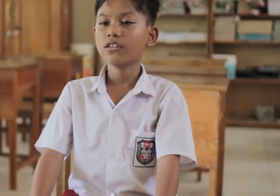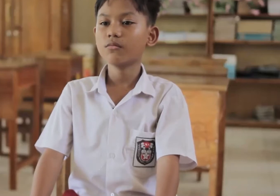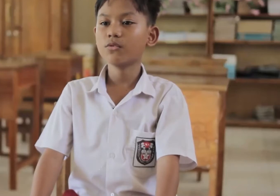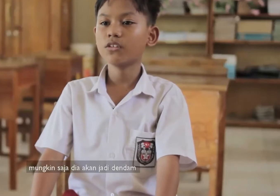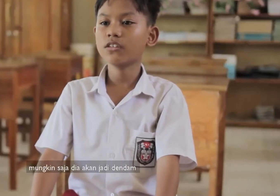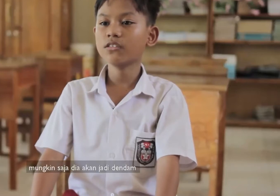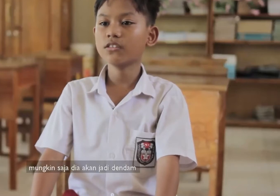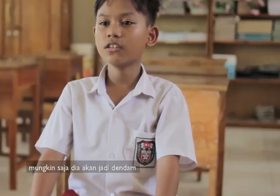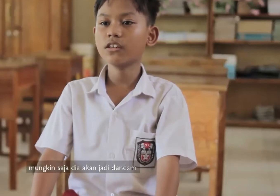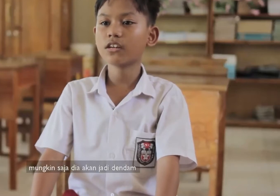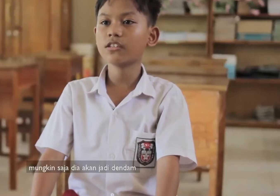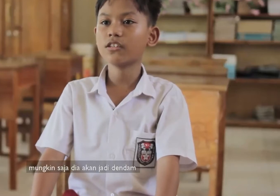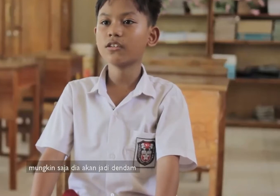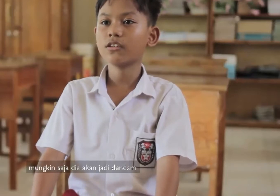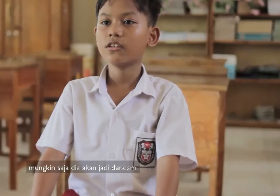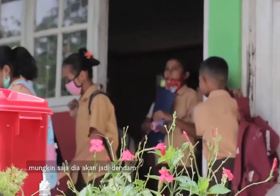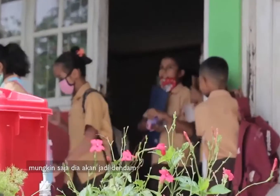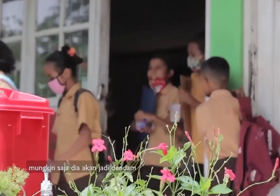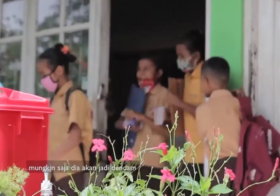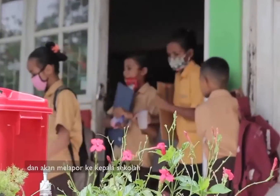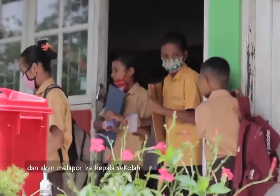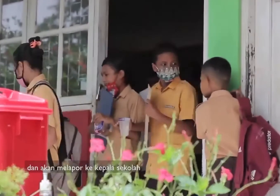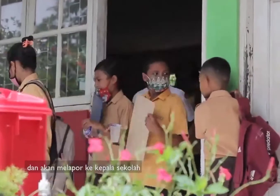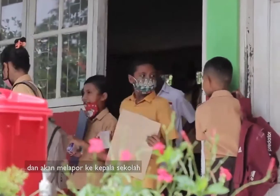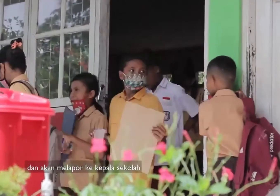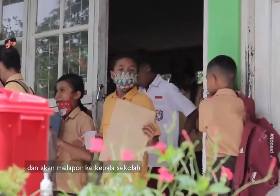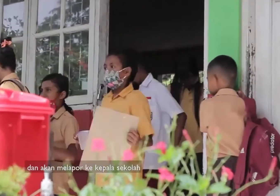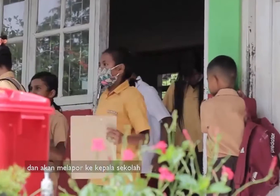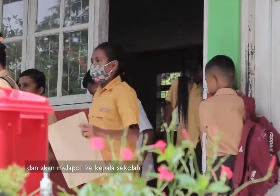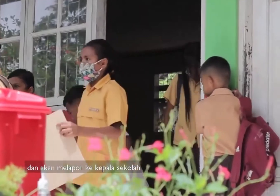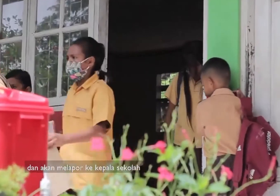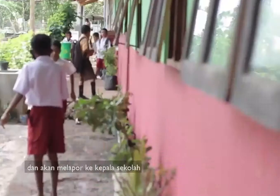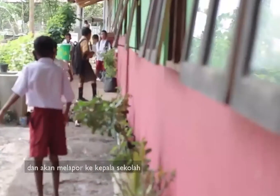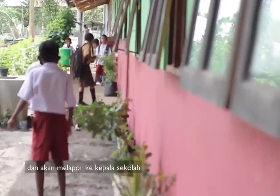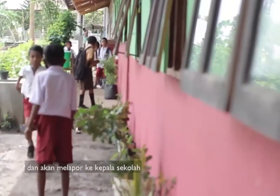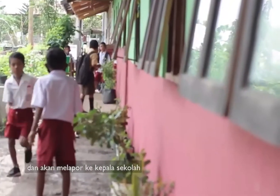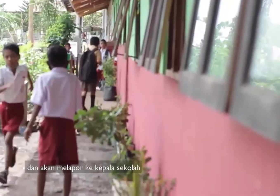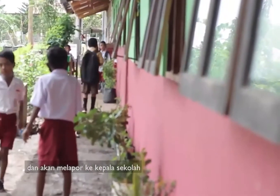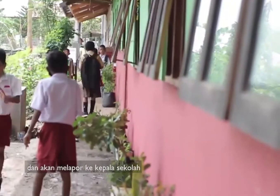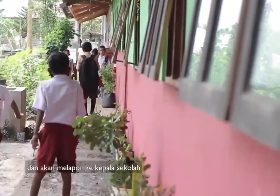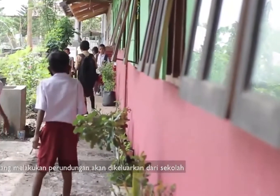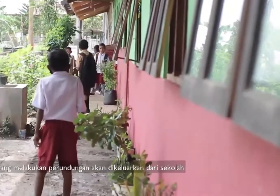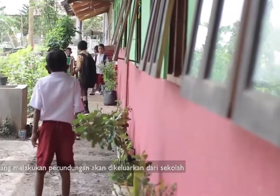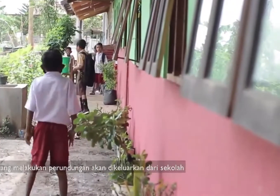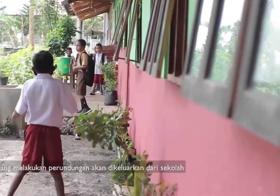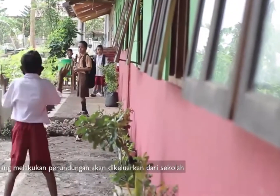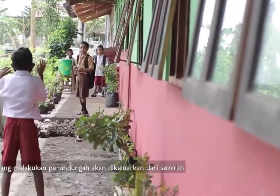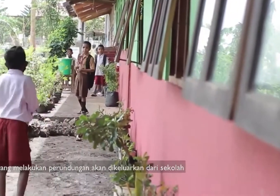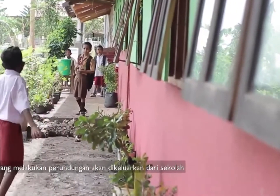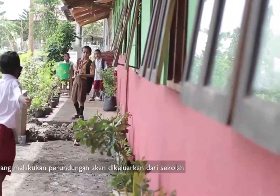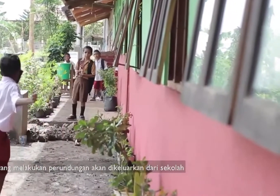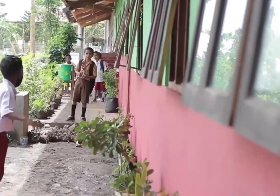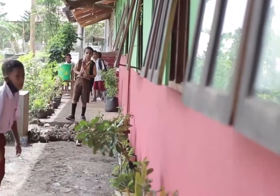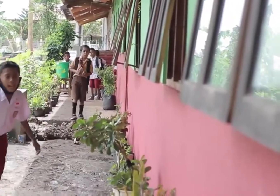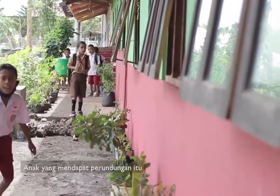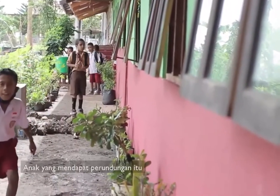dibully mungkin saja dia akan jadi dendam dan akan dikasih tahu ke kepala sekolah dan akan